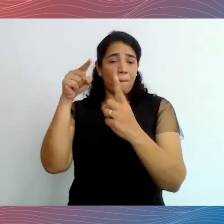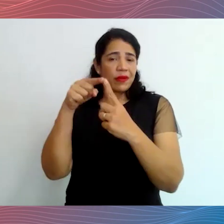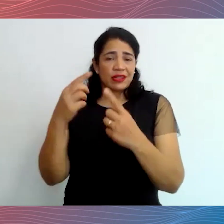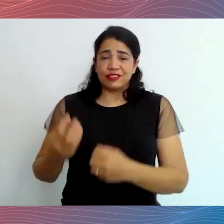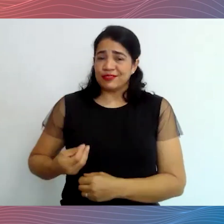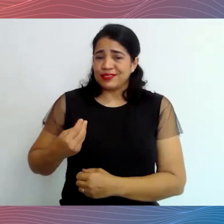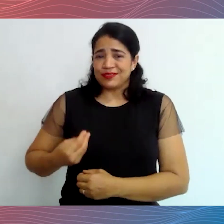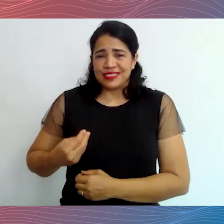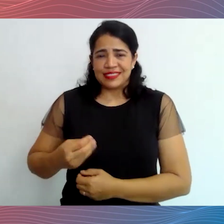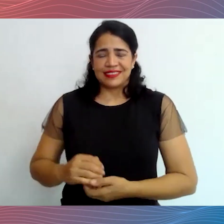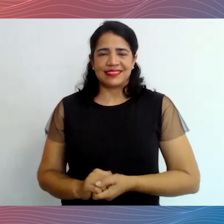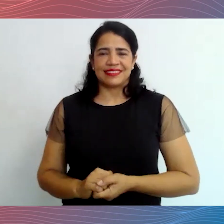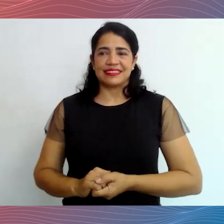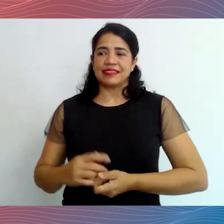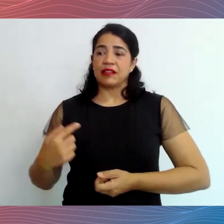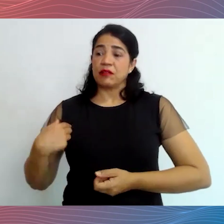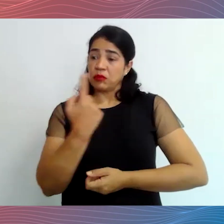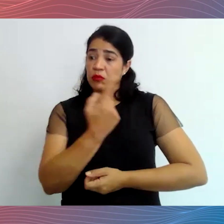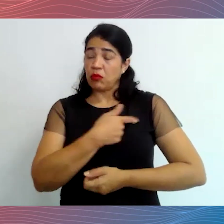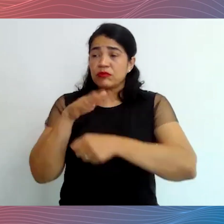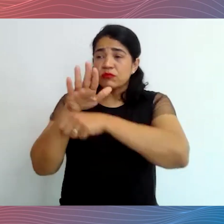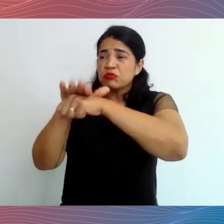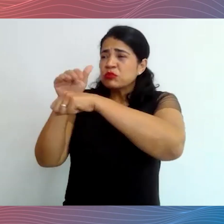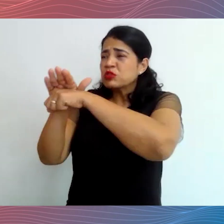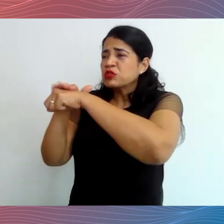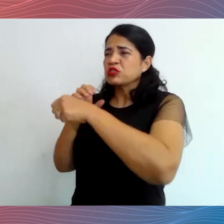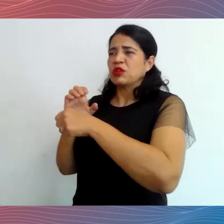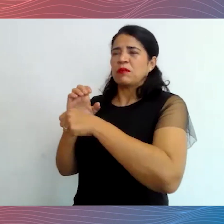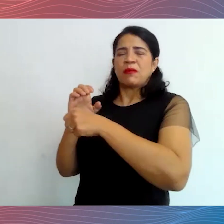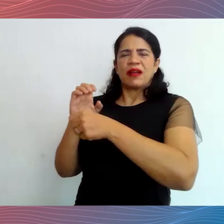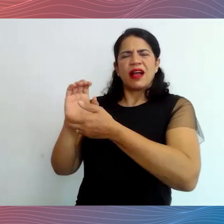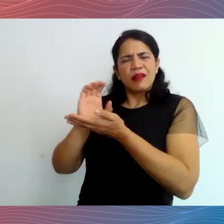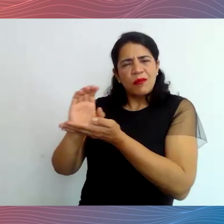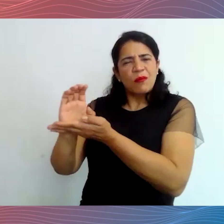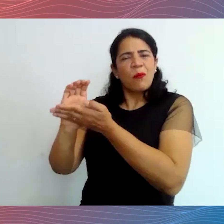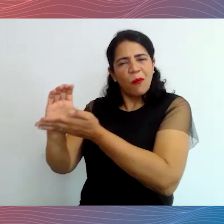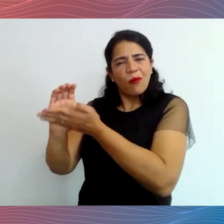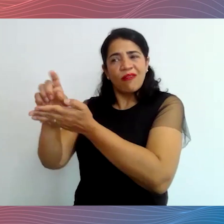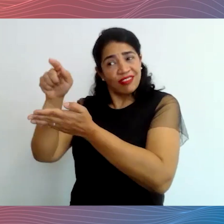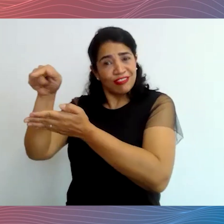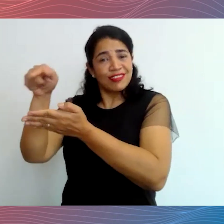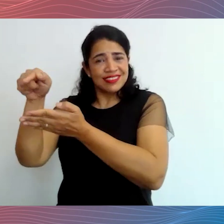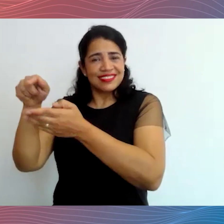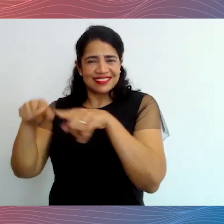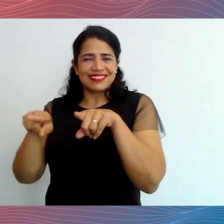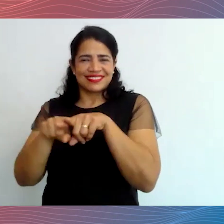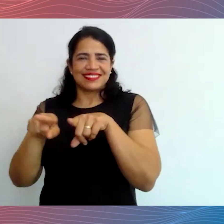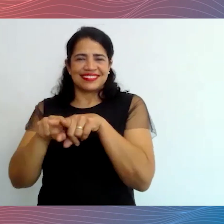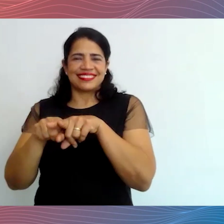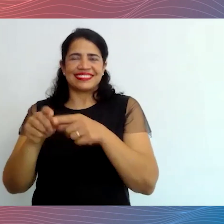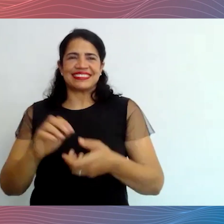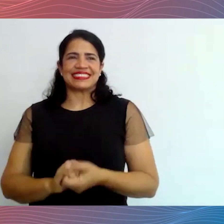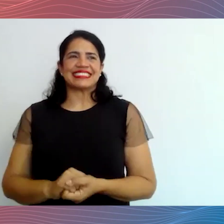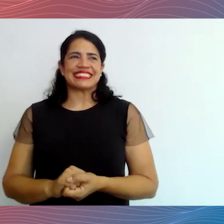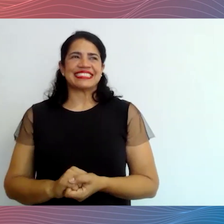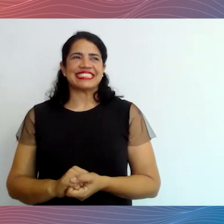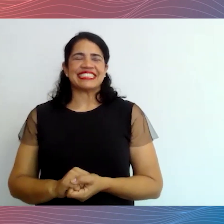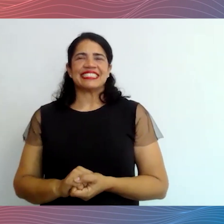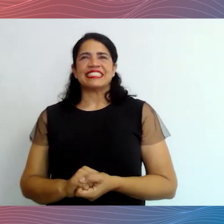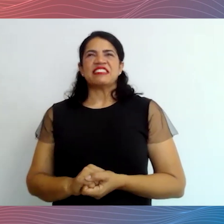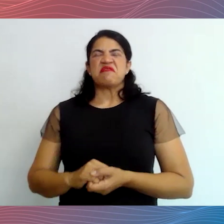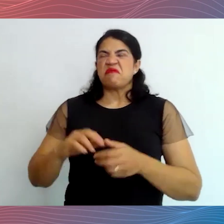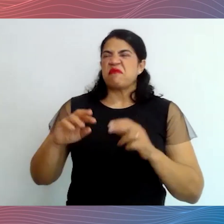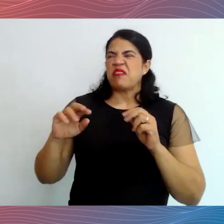Nós vamos levantar muitos seapistas lá, muitos vão ser colportores. Vamos revolucionar os Estados Unidos.